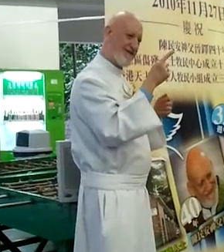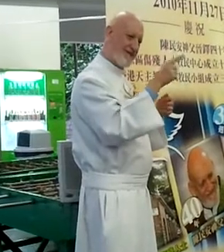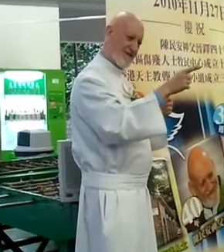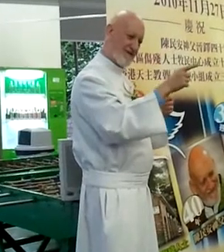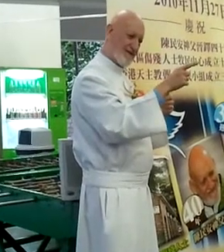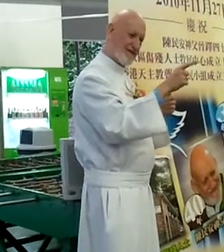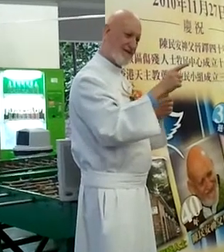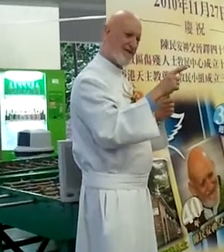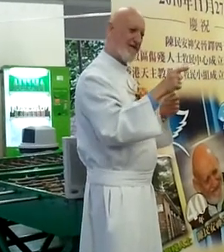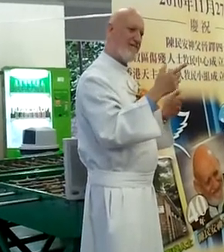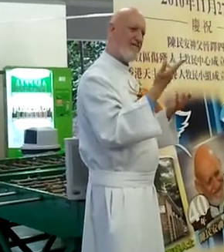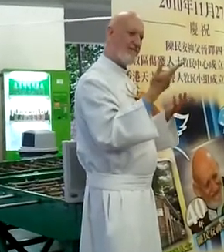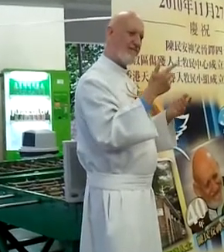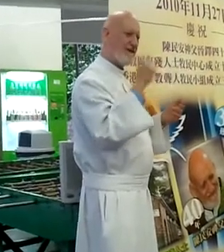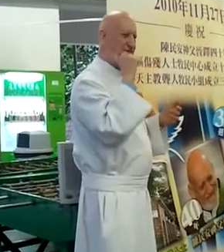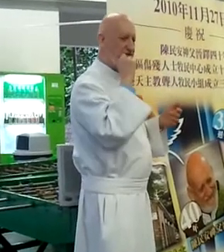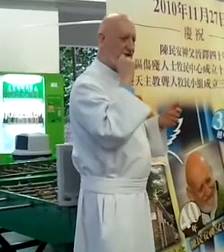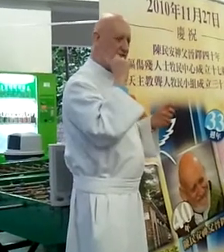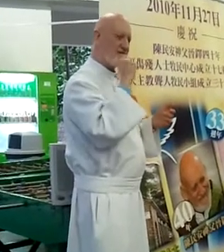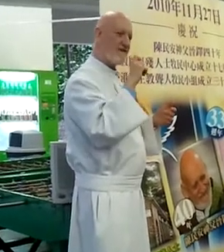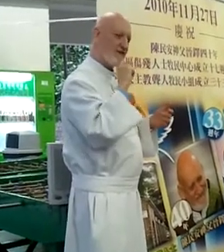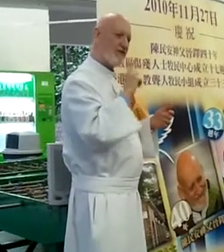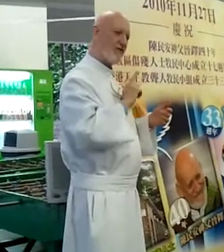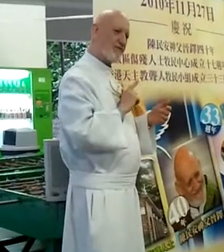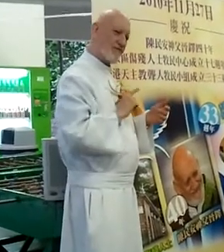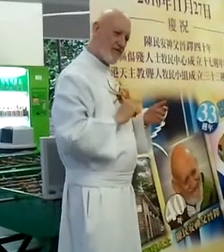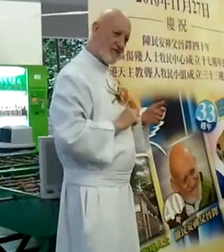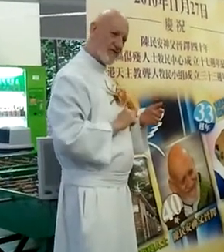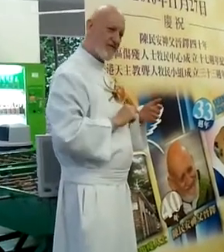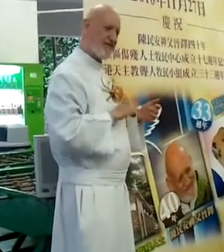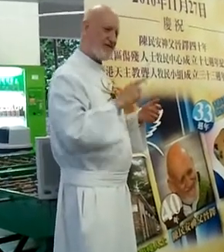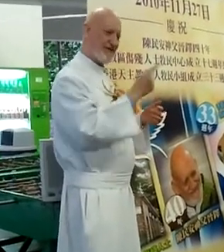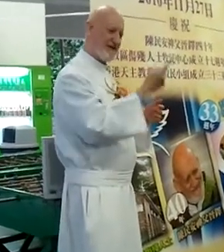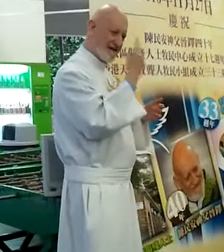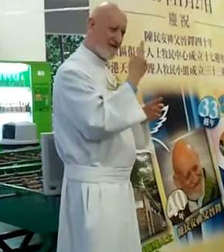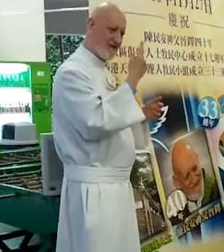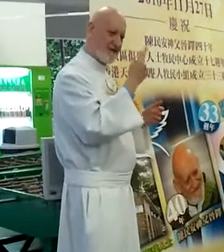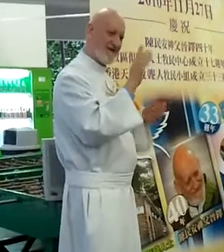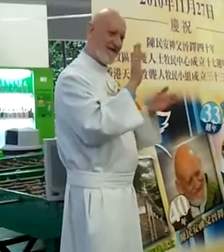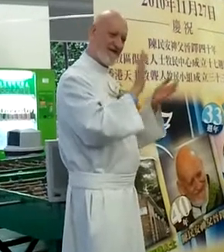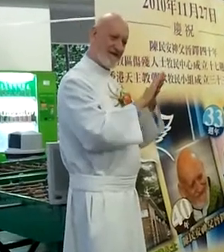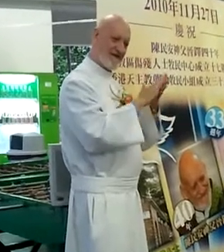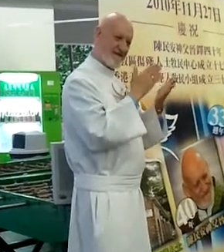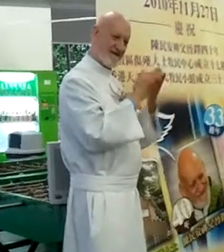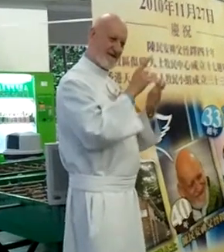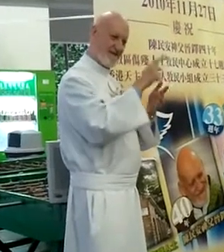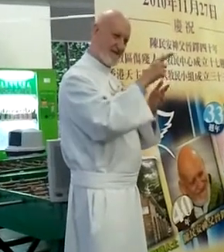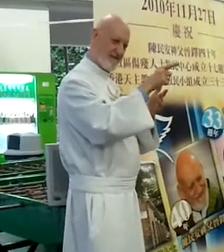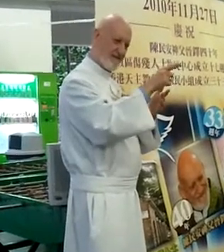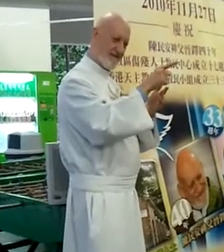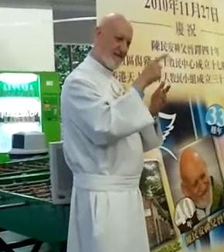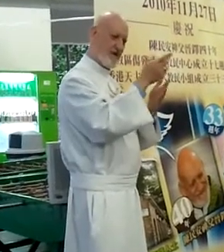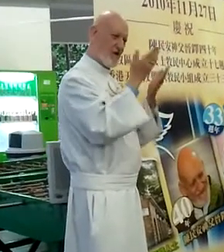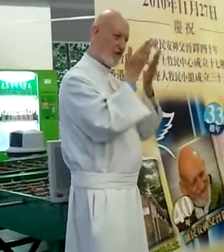人喎，咁你學習咧都好多困難嘅喎。你一個人喺修院裏面，你會好悶嘅